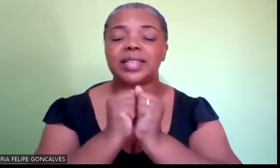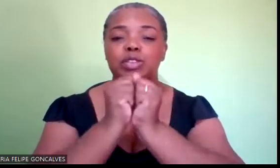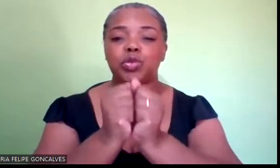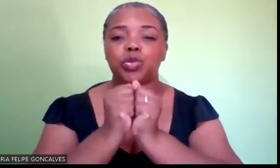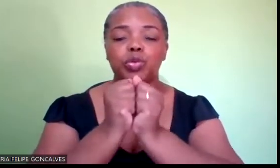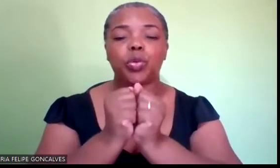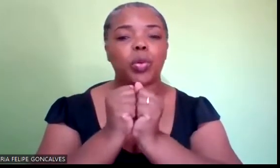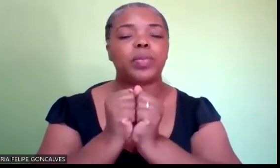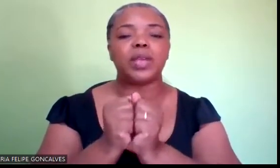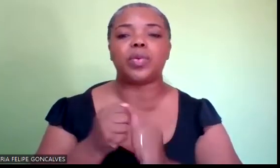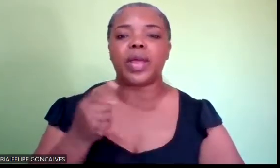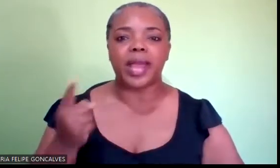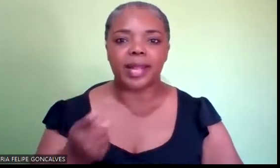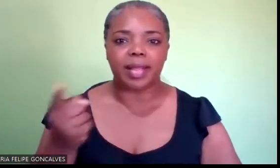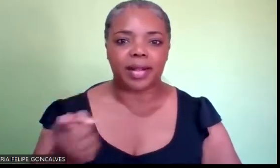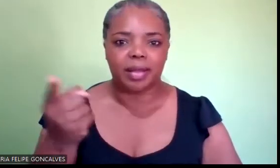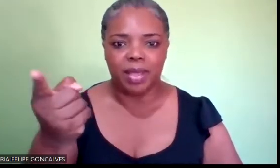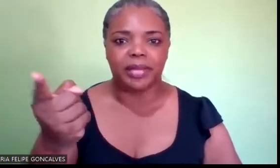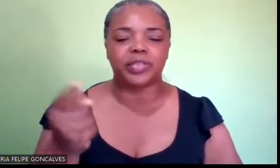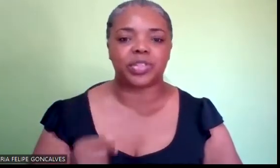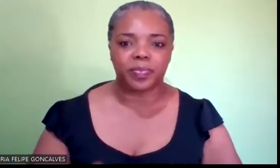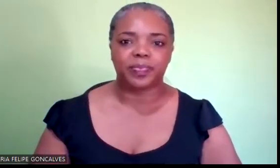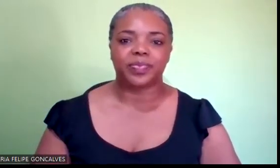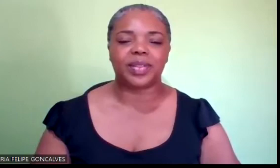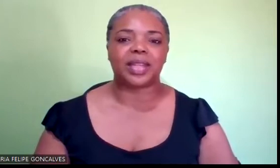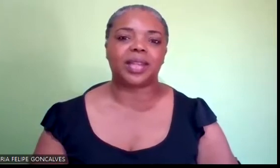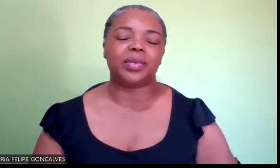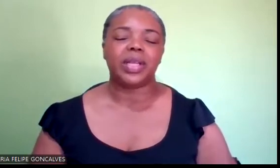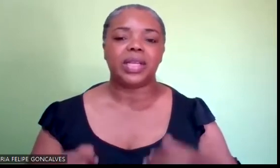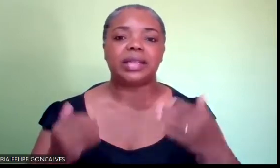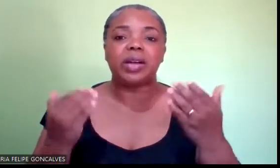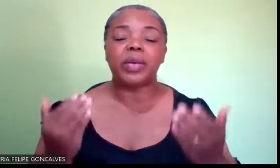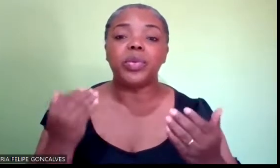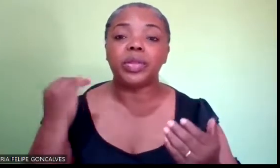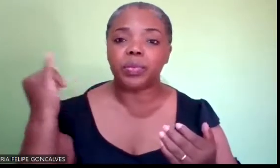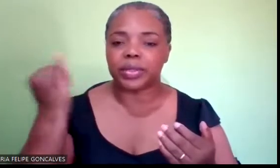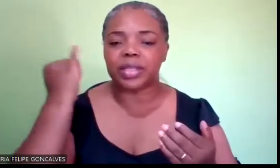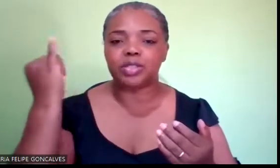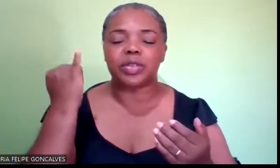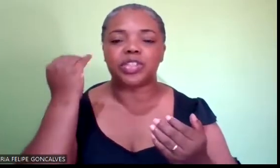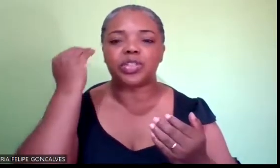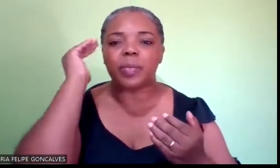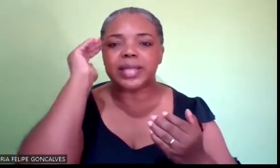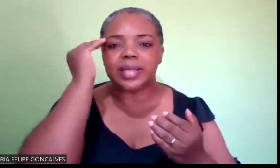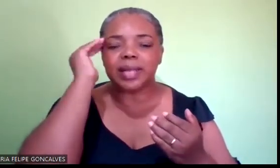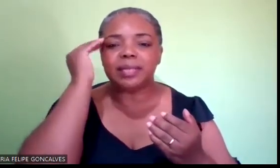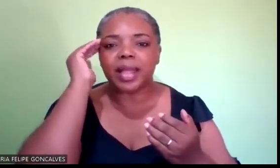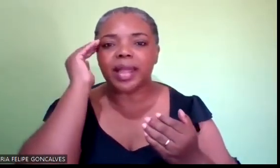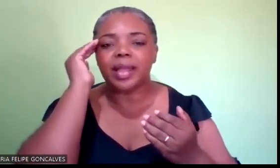estejam junto comigo eternamente. Entendeu? Então, é muito importante quando a gente começa a entender